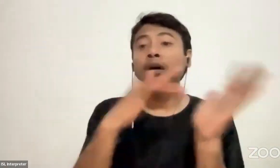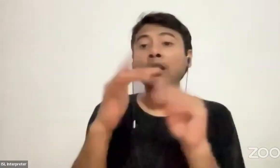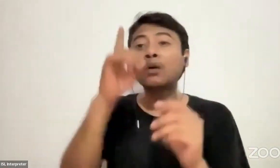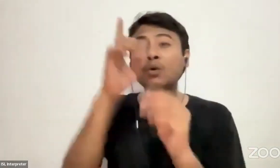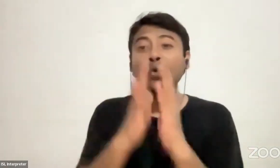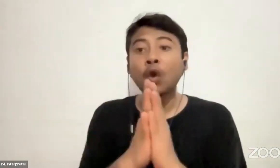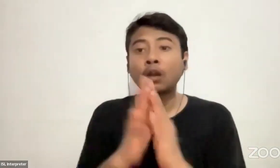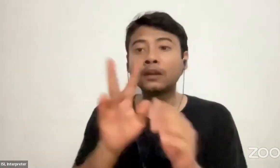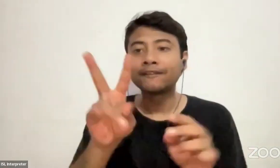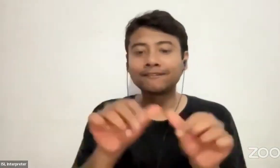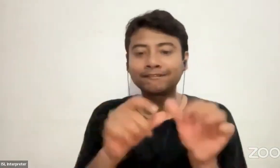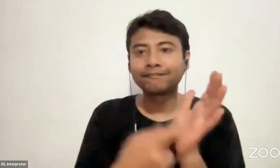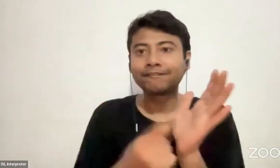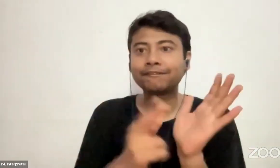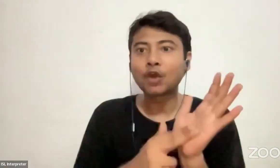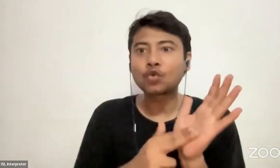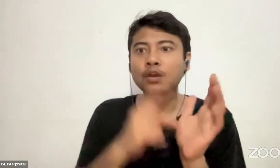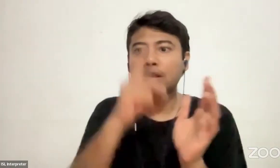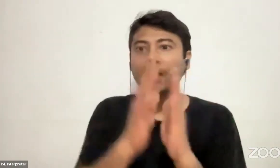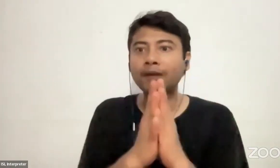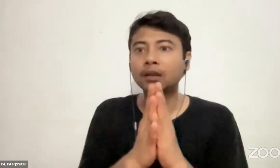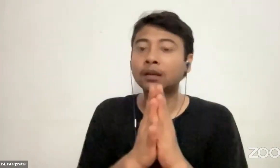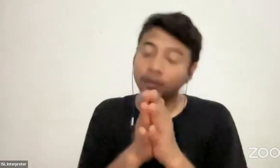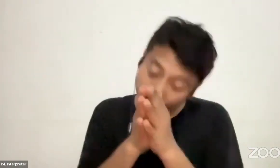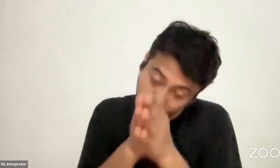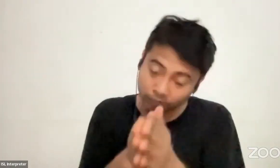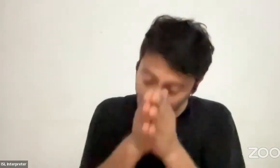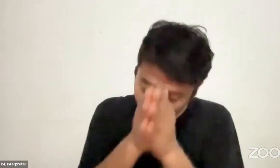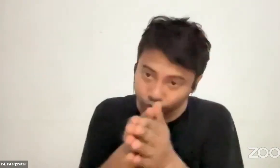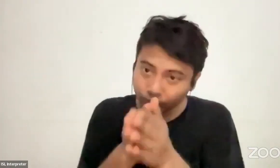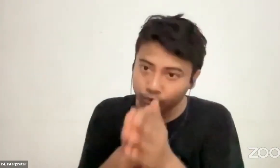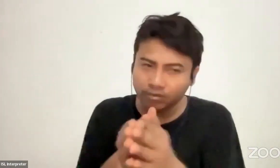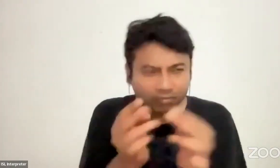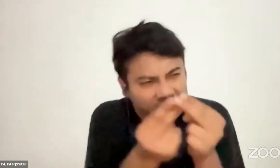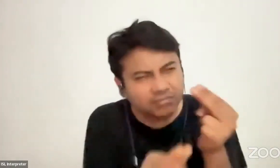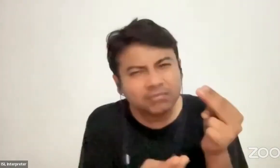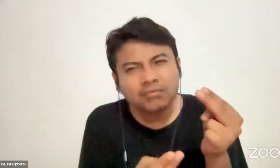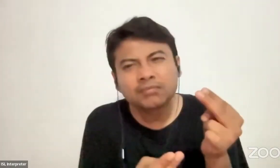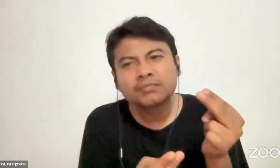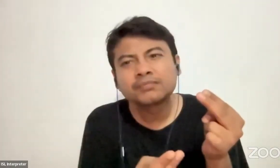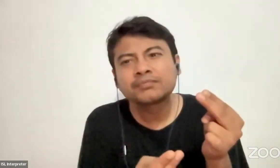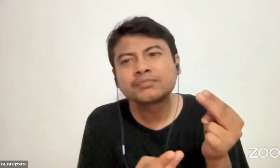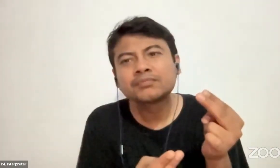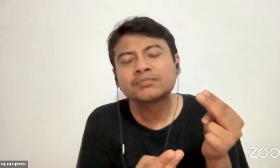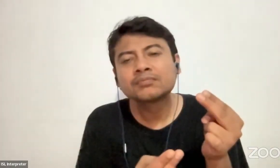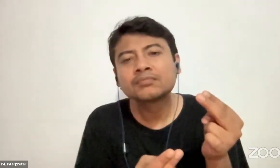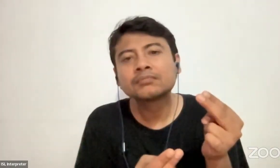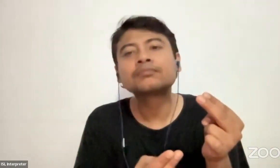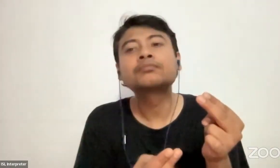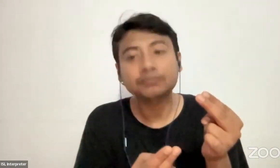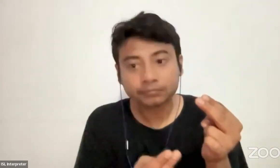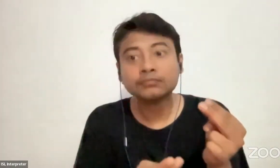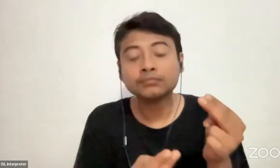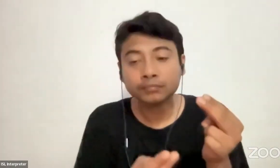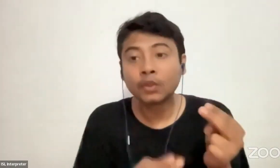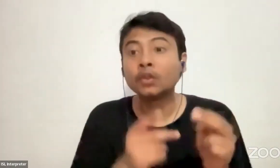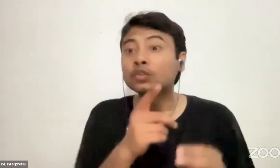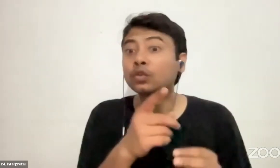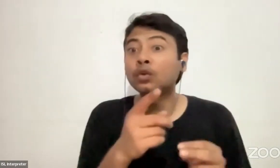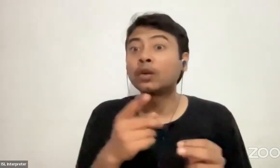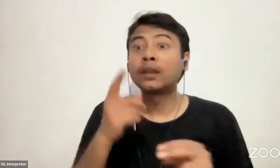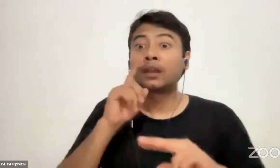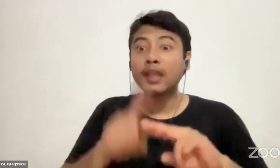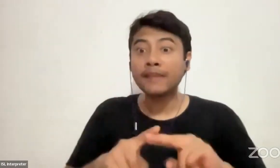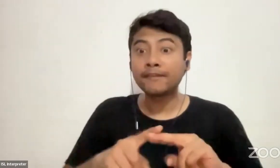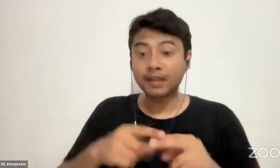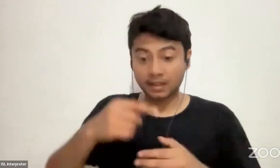तो अलग अलग प्रकार के लोग भौतिक इच्छाओं के द्वारा जब इंस्पायर्ड रहते हैं